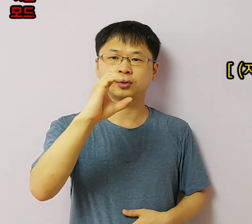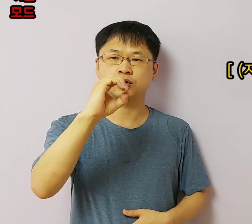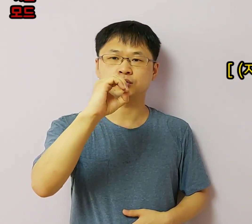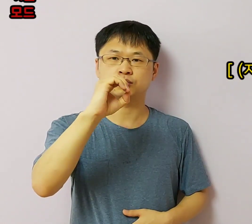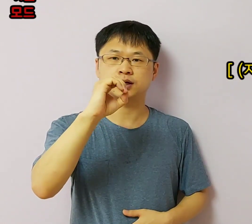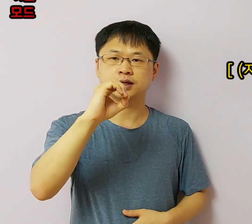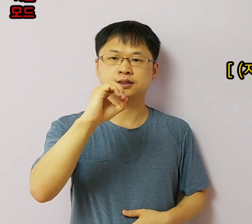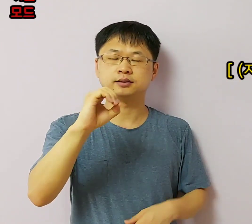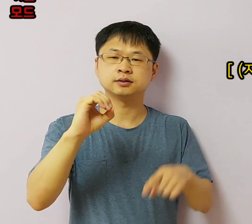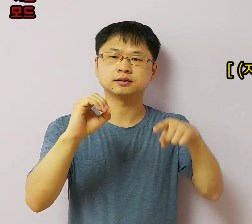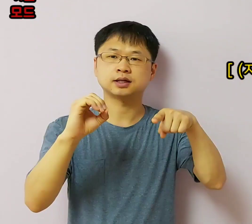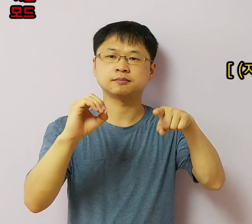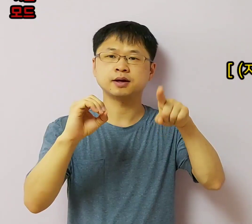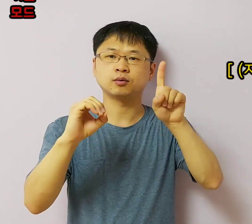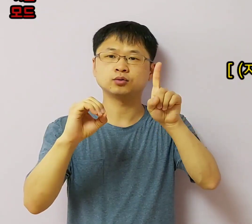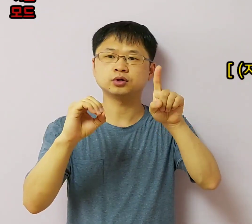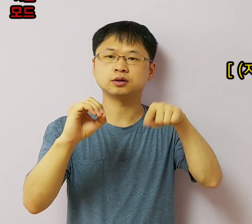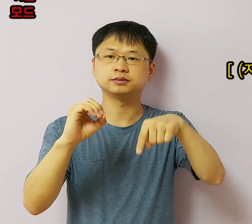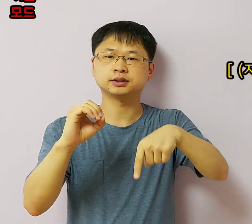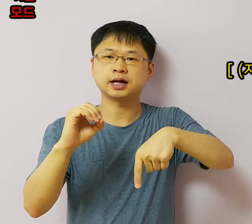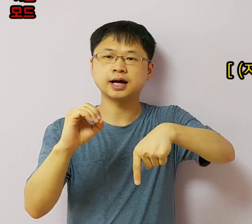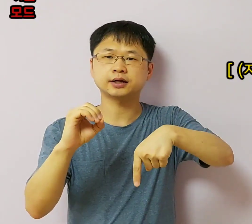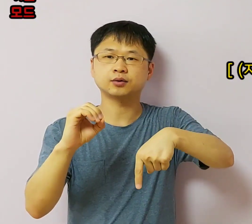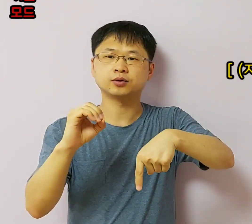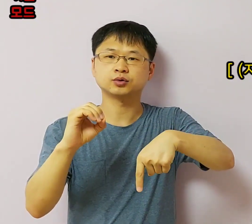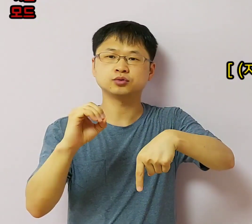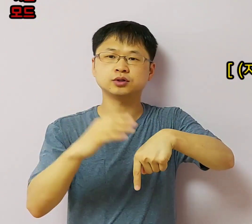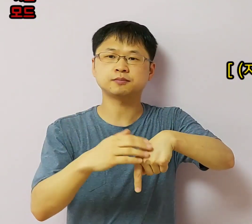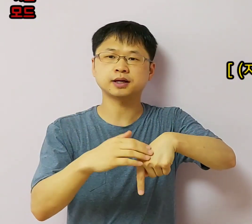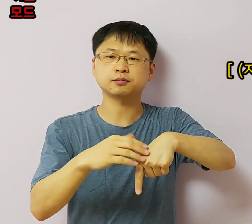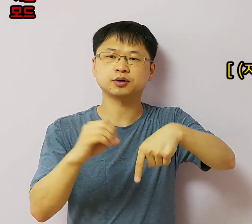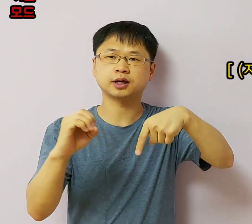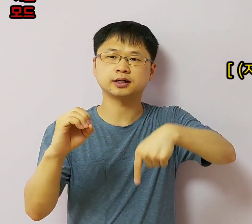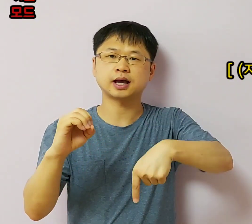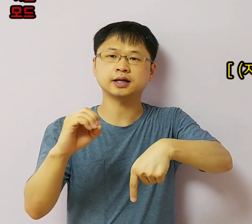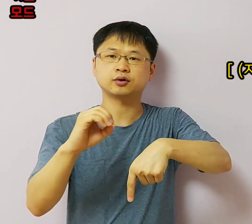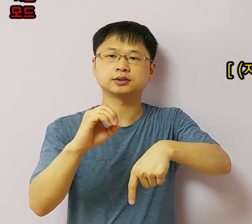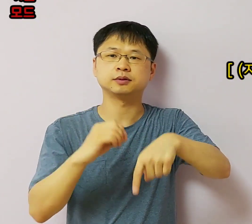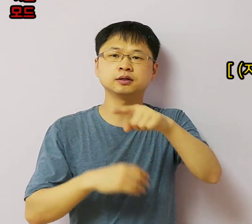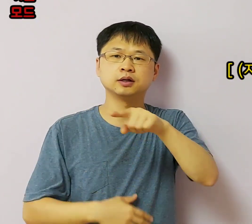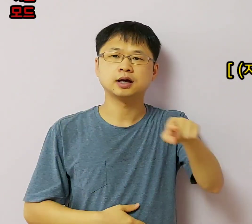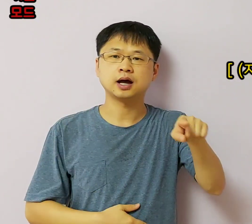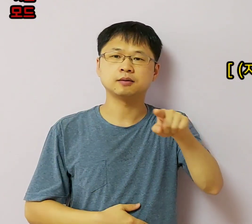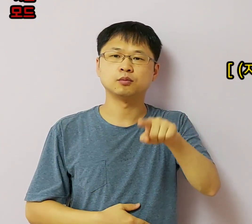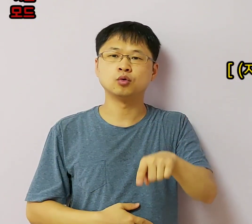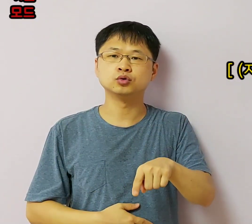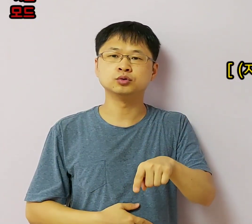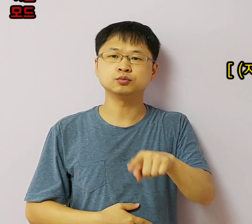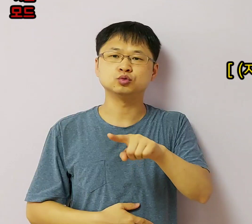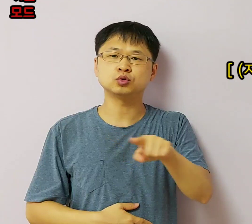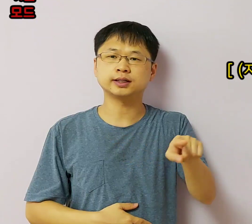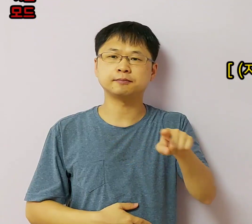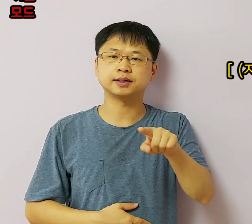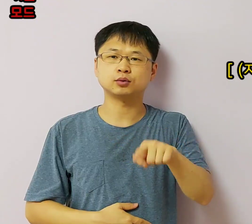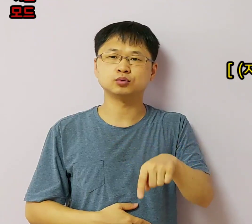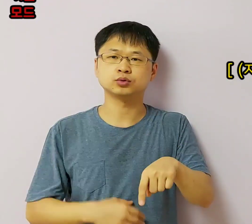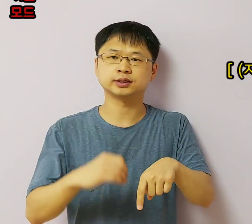주시고요. 동그랗게 이응. 그 다음에 오른손 검지를 아래로, 손등이 밖에 보이게 이렇게 아래로 하시면 모음 우가 됩니다. 우. 그래서